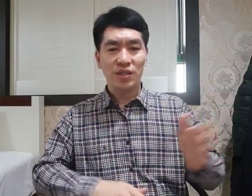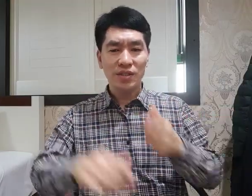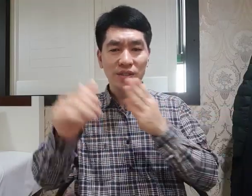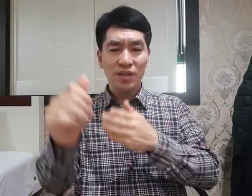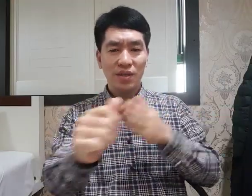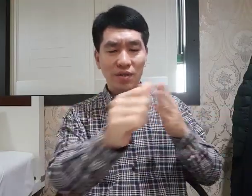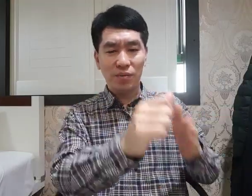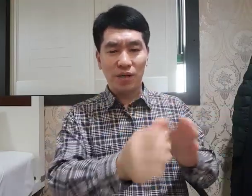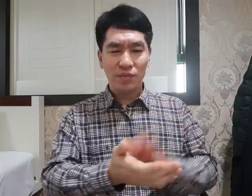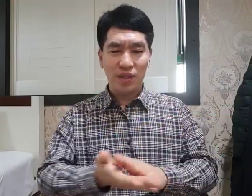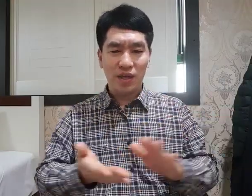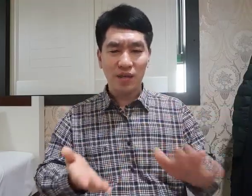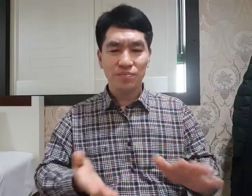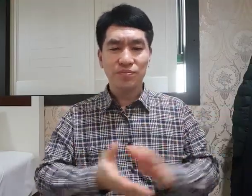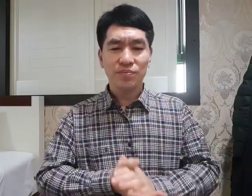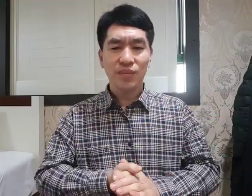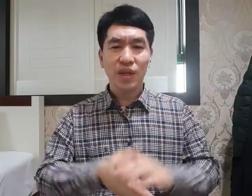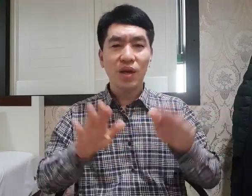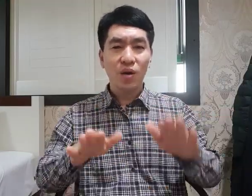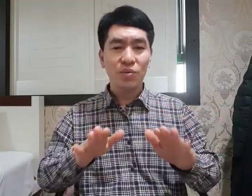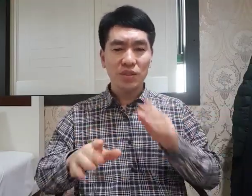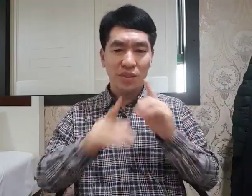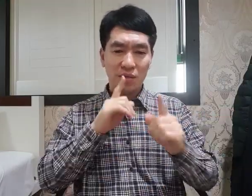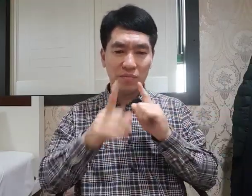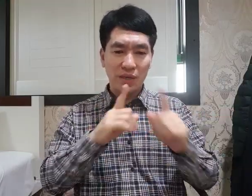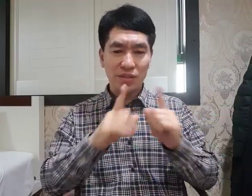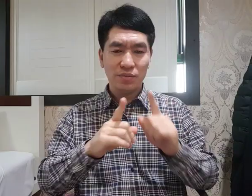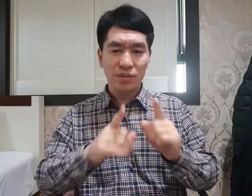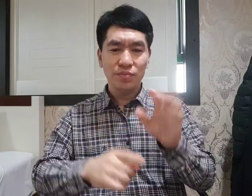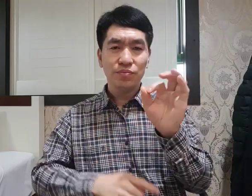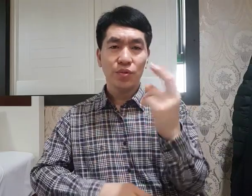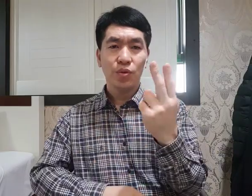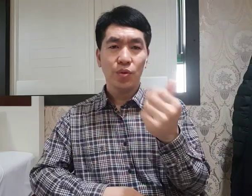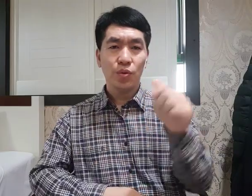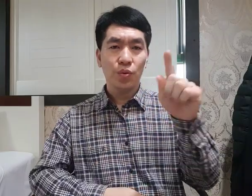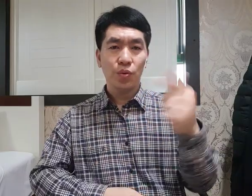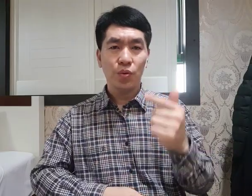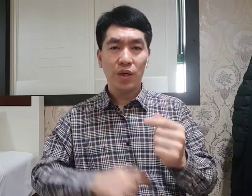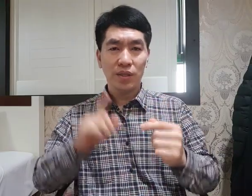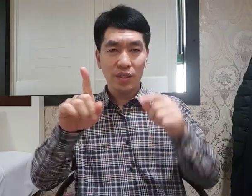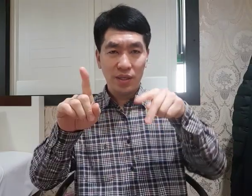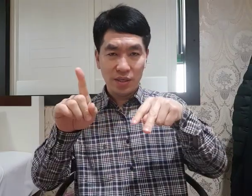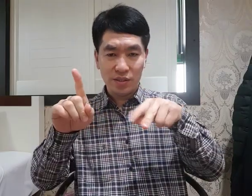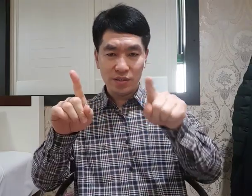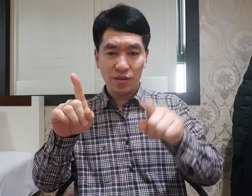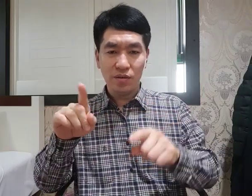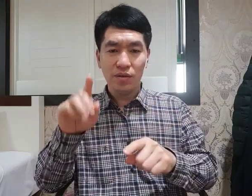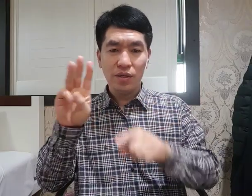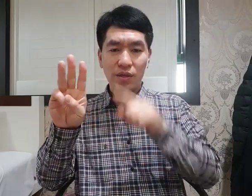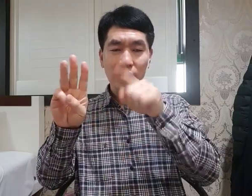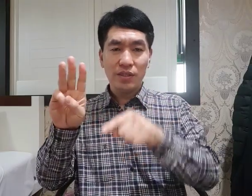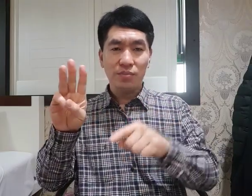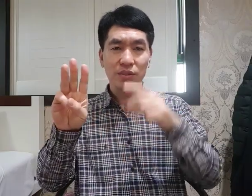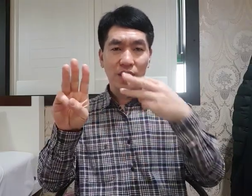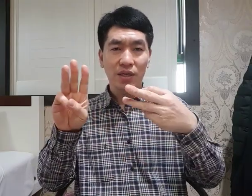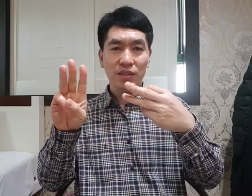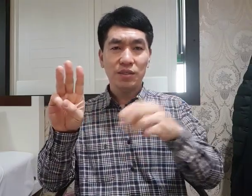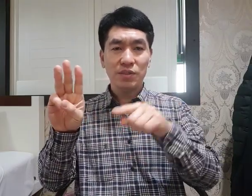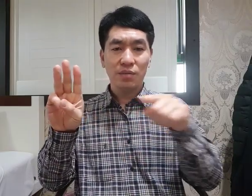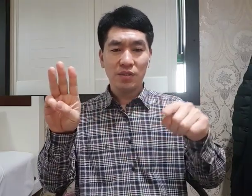되기를 바랍니다. 오늘 말씀은 요한 1서 3장